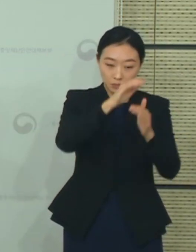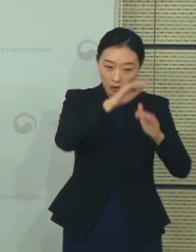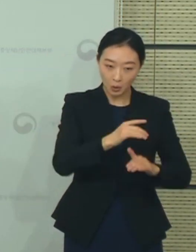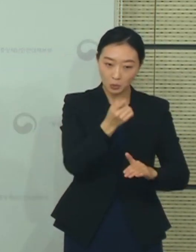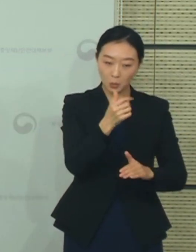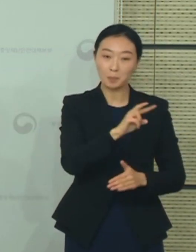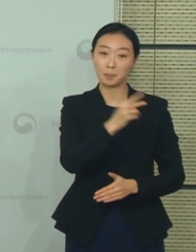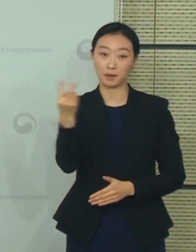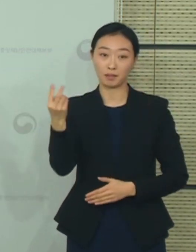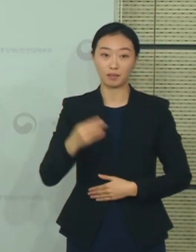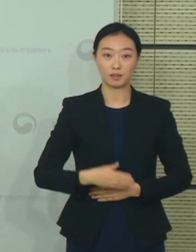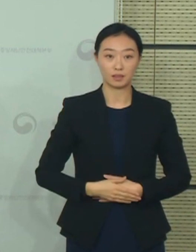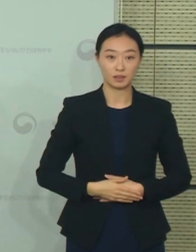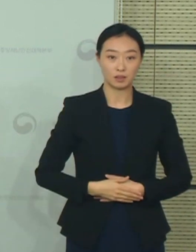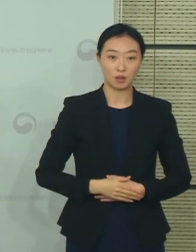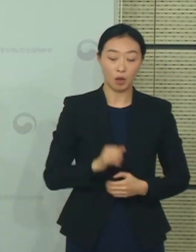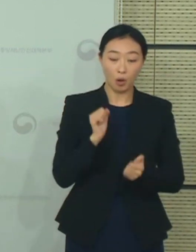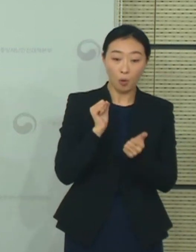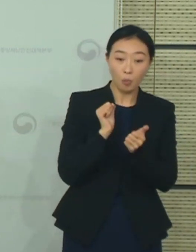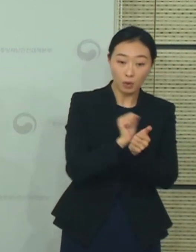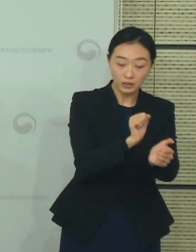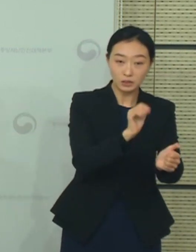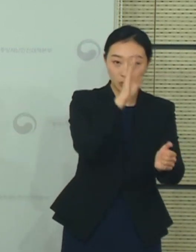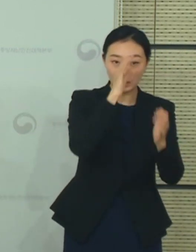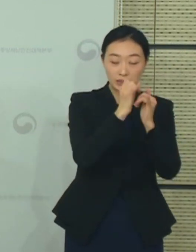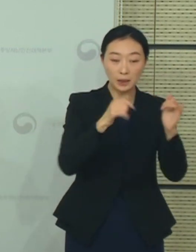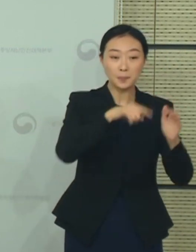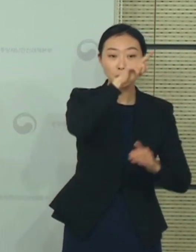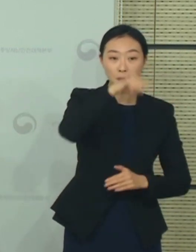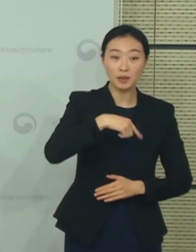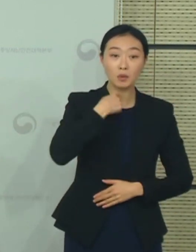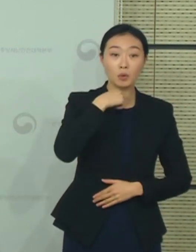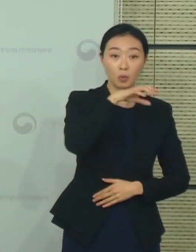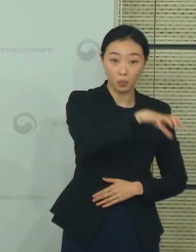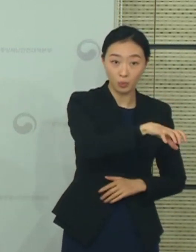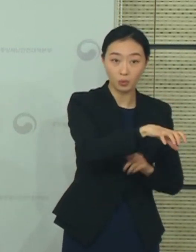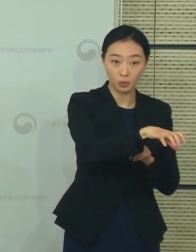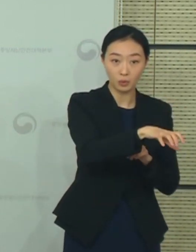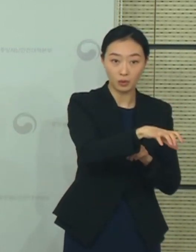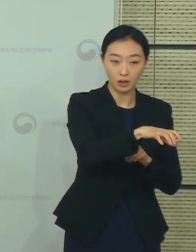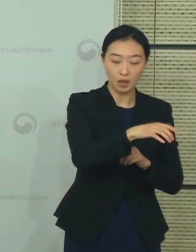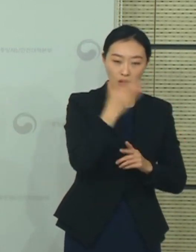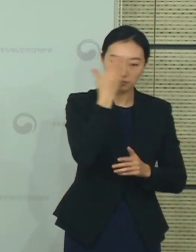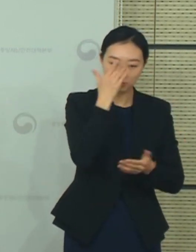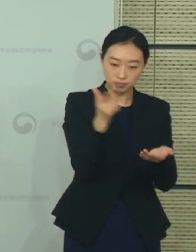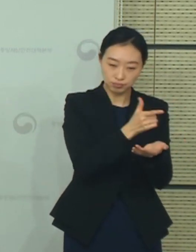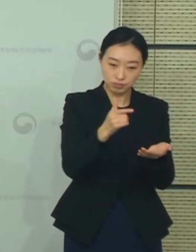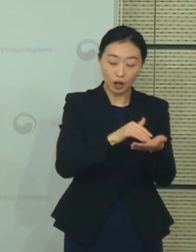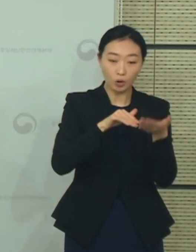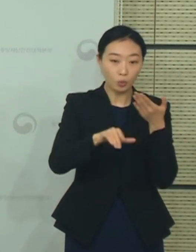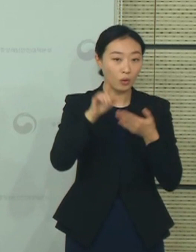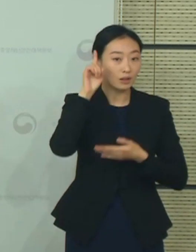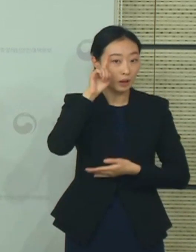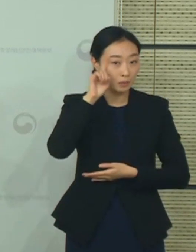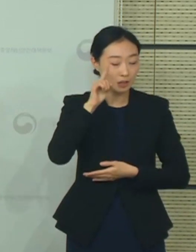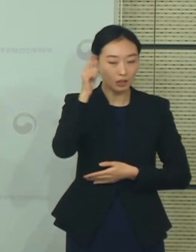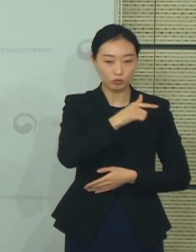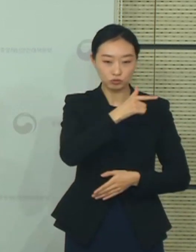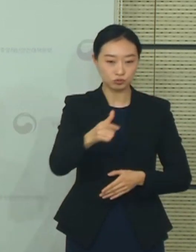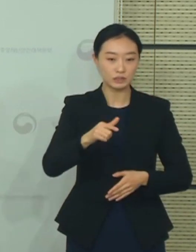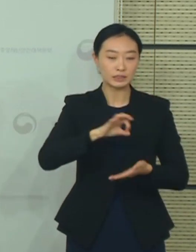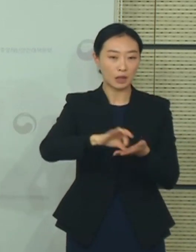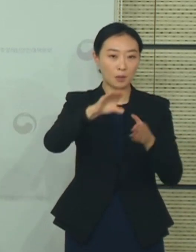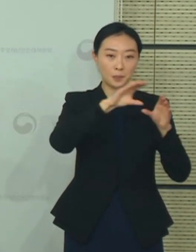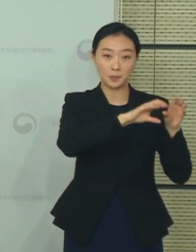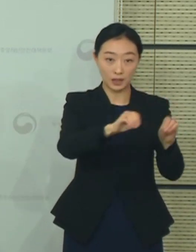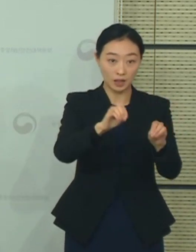확진 환자에 노출된 장소는 소독을 실시한 후 다음 날은 사용 금지하고 이튿날부터 사용